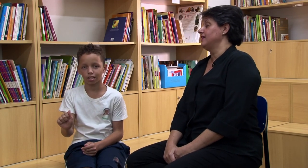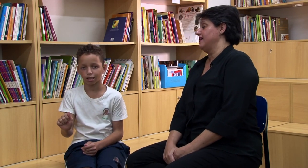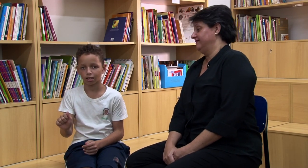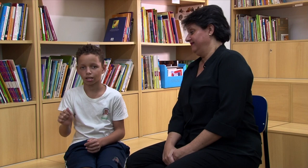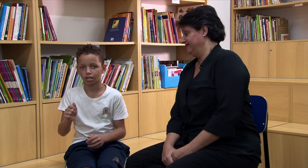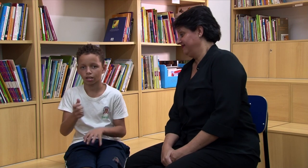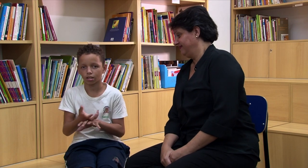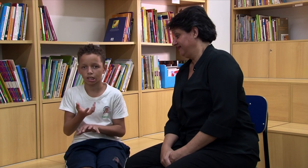A.